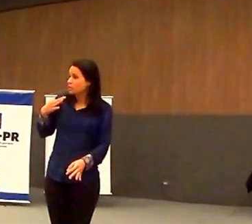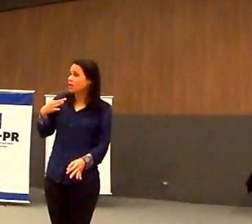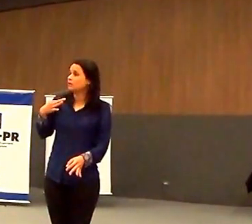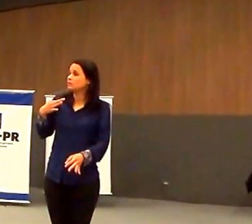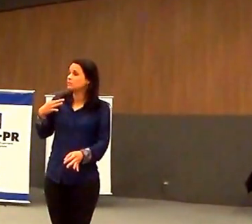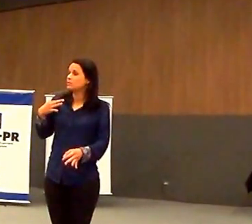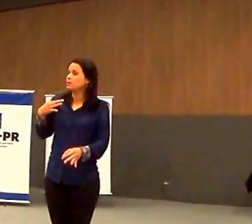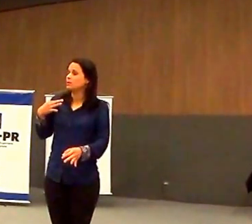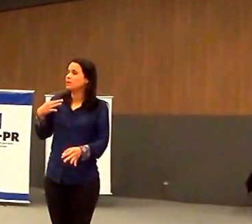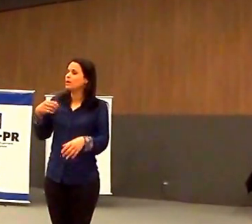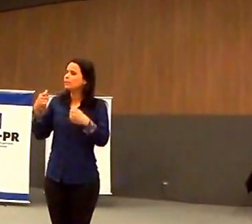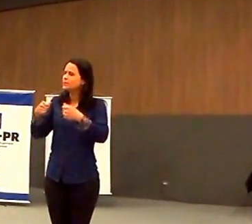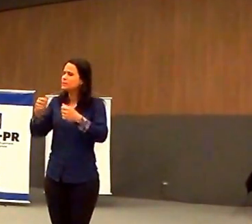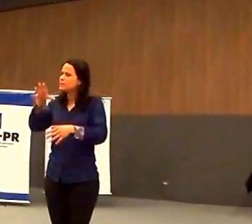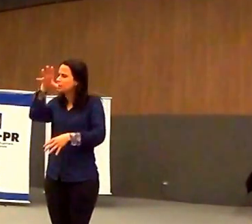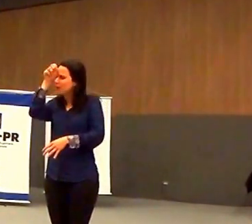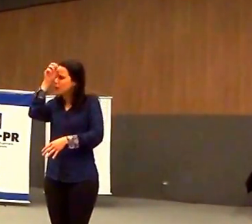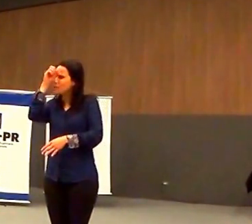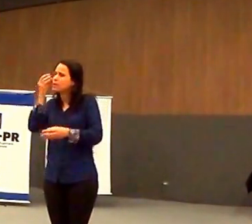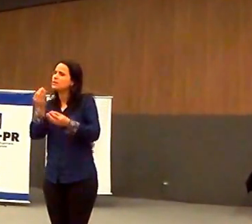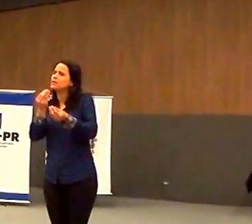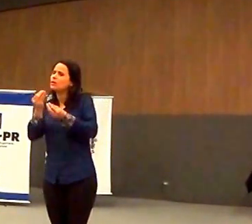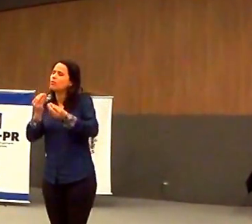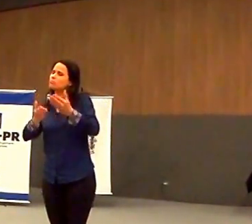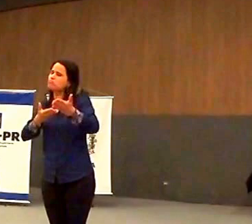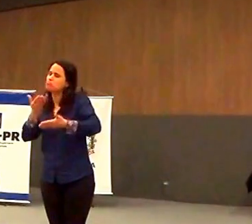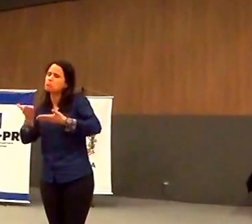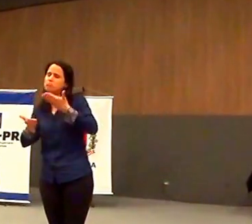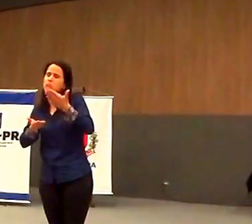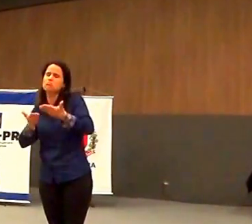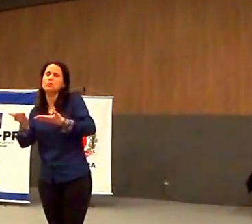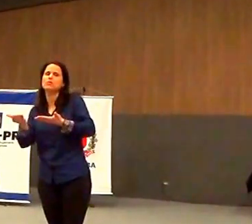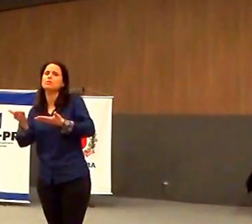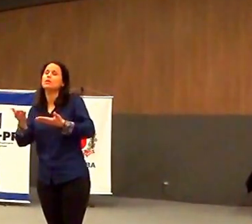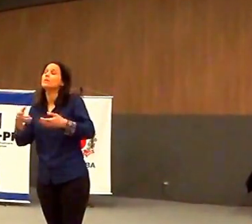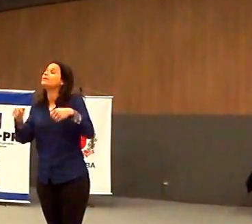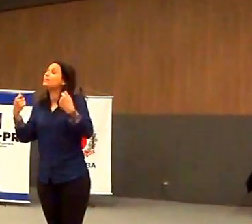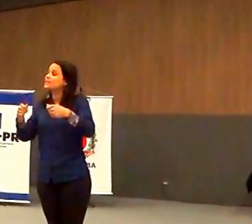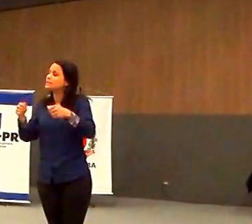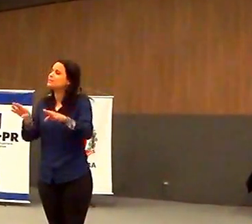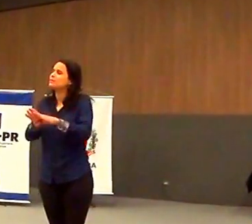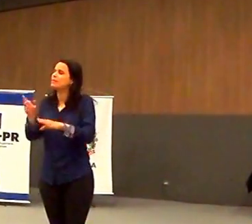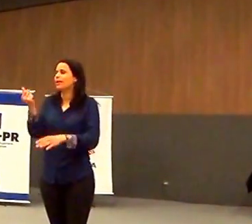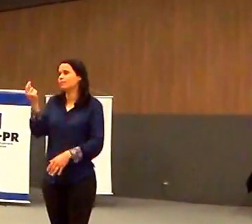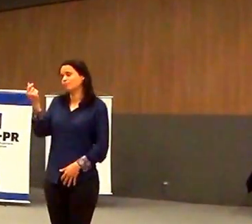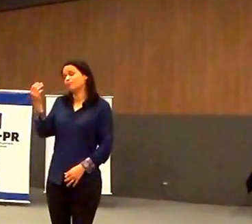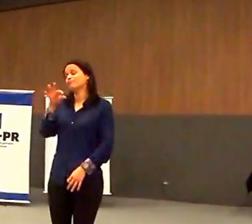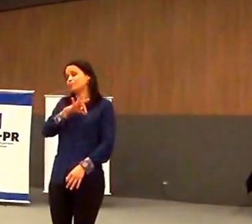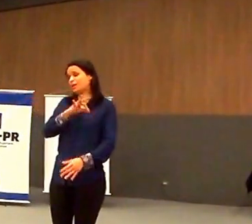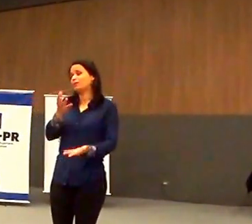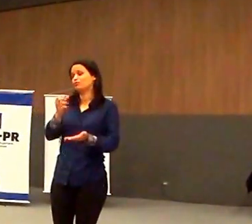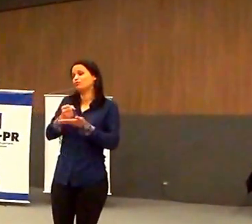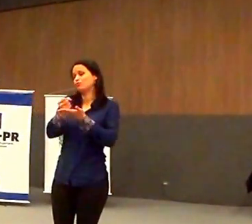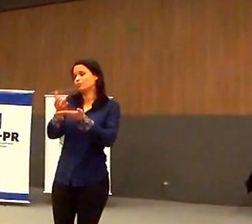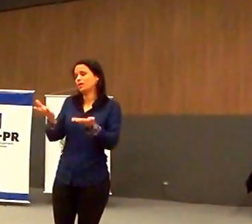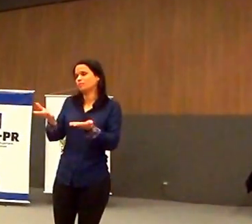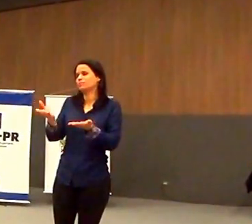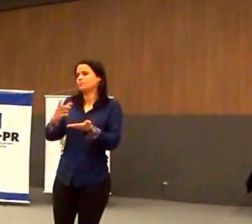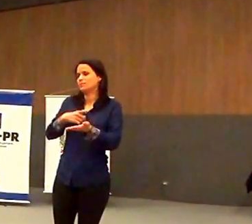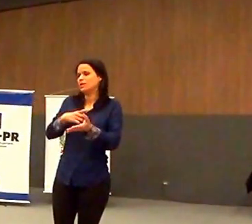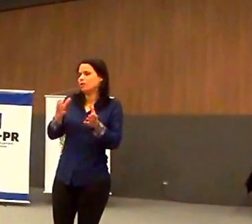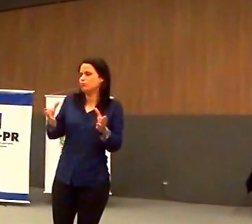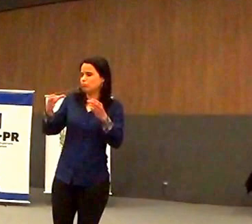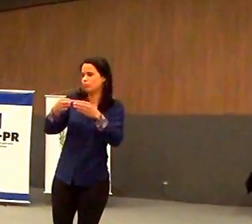nós contamos com apoios, com ajudas, com emendas parlamentares, enfim. Mas graças a Deus o estado do Paraná é um estado que